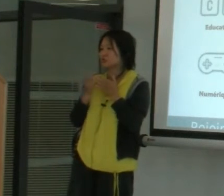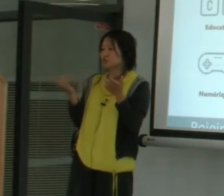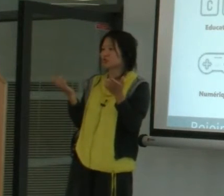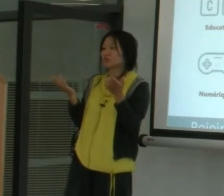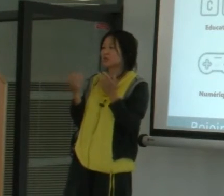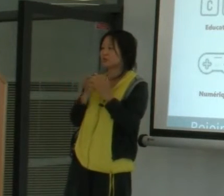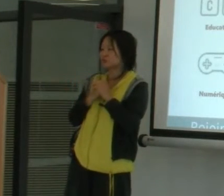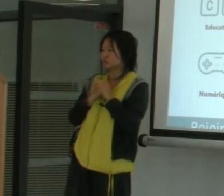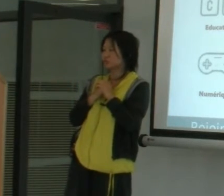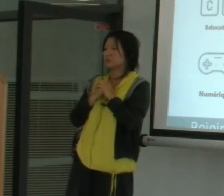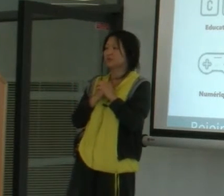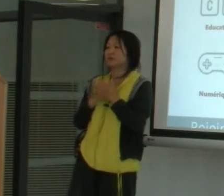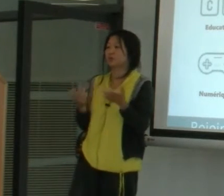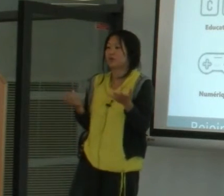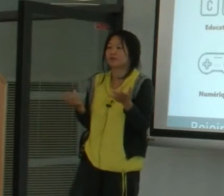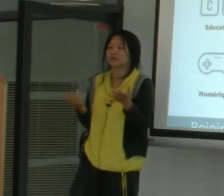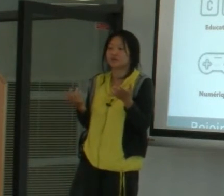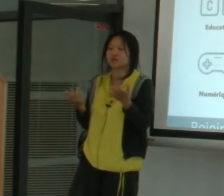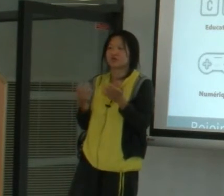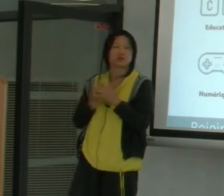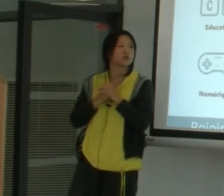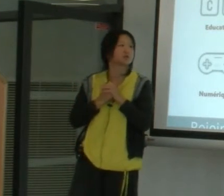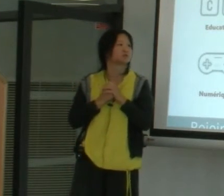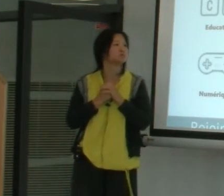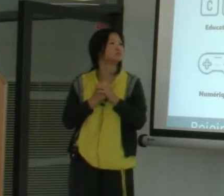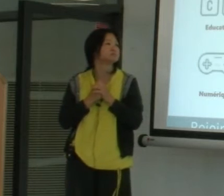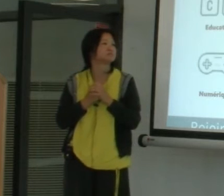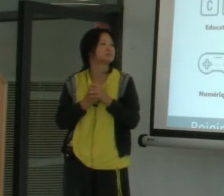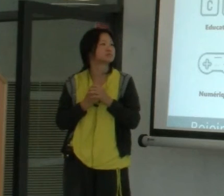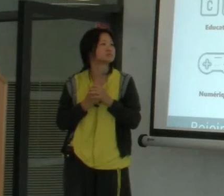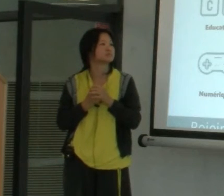si tu tombes sur un bénévole sourd? Tu es au bar, tu as très soif.